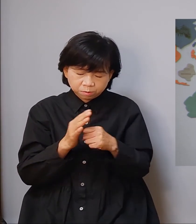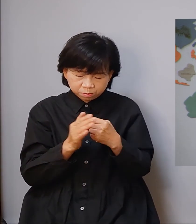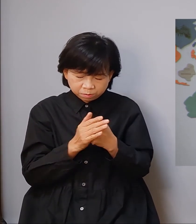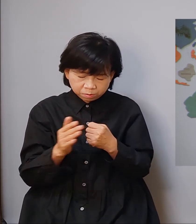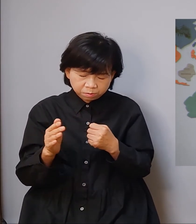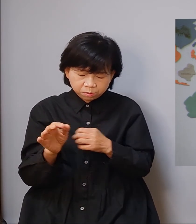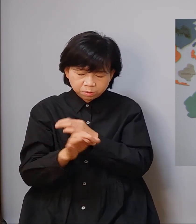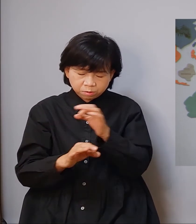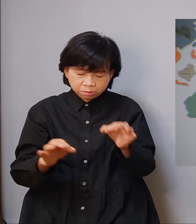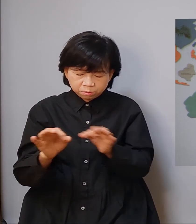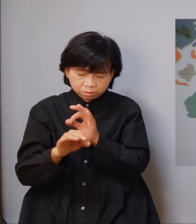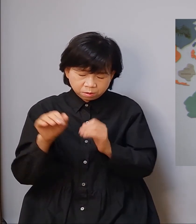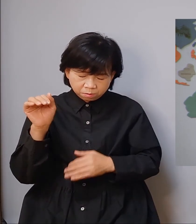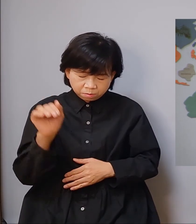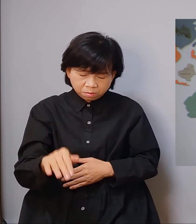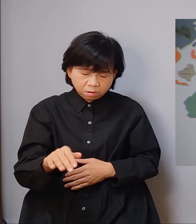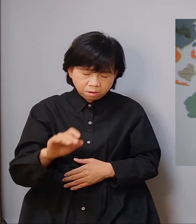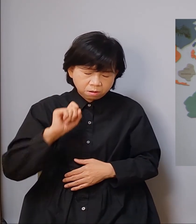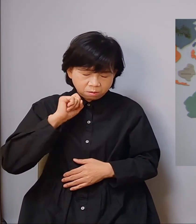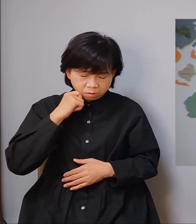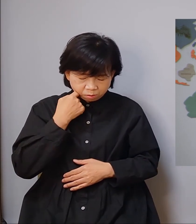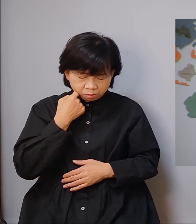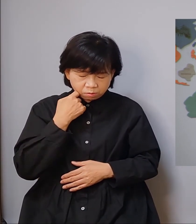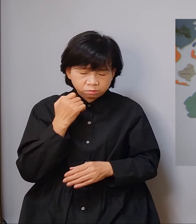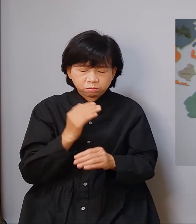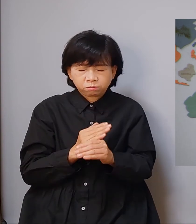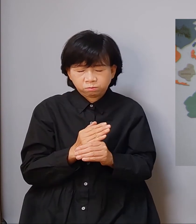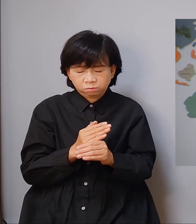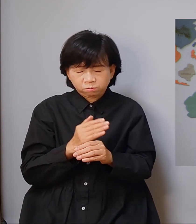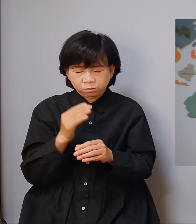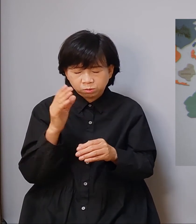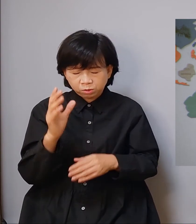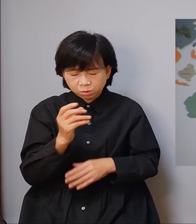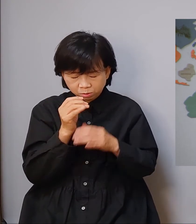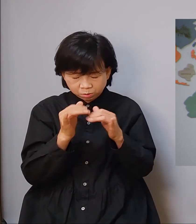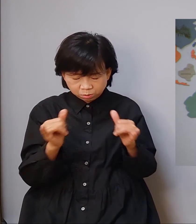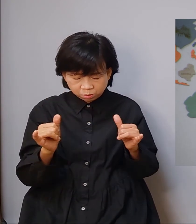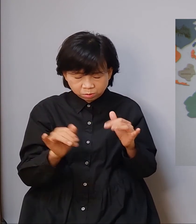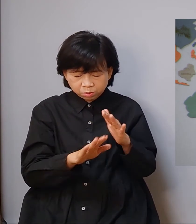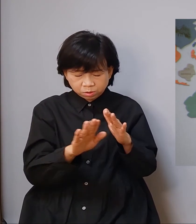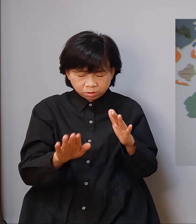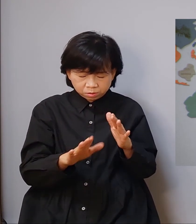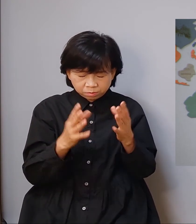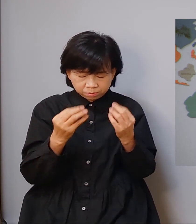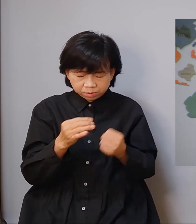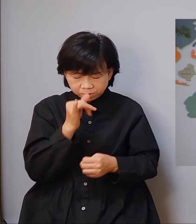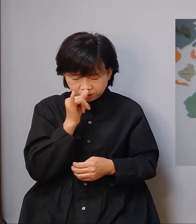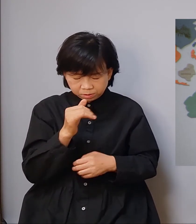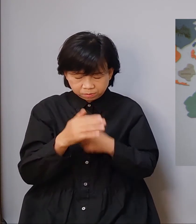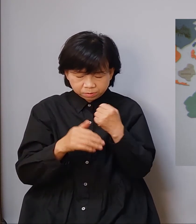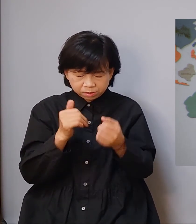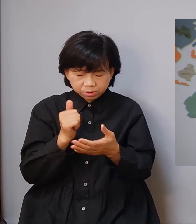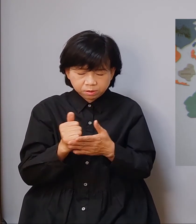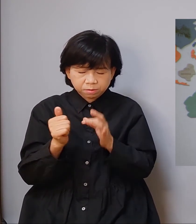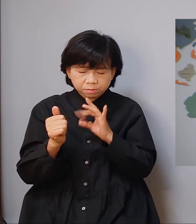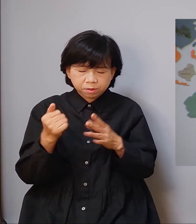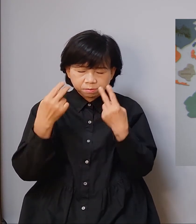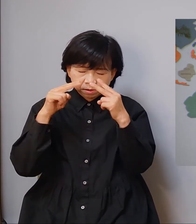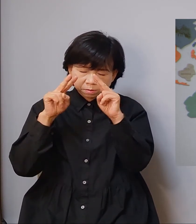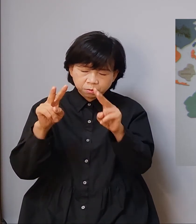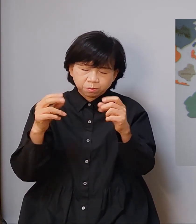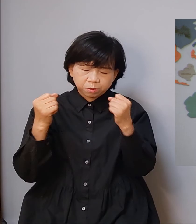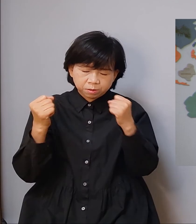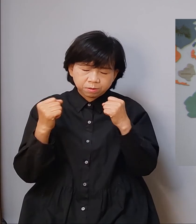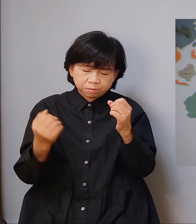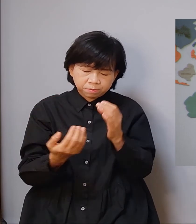경제 한파로 너무나도 어려운 시간을 겪고 있는 우리 성도들의 가정이 많이 있습니다. 하나님만 바라보며 힘낼